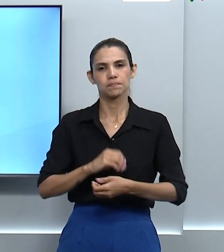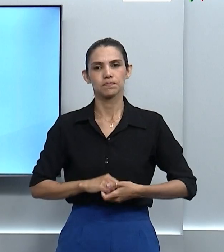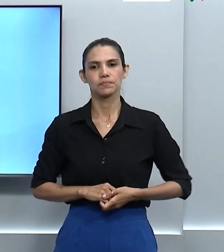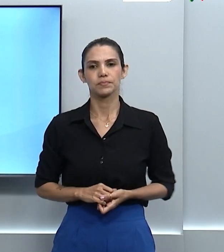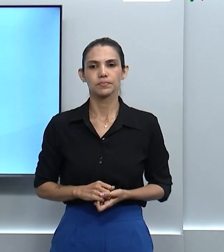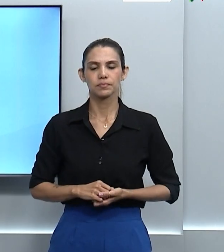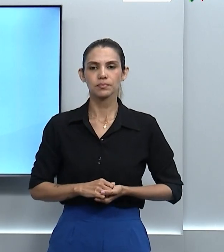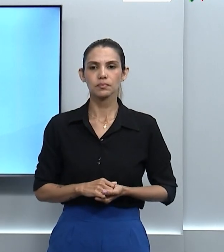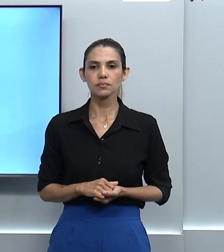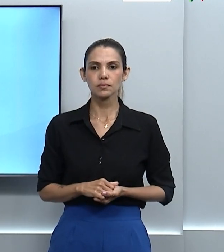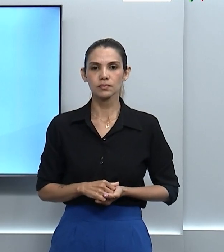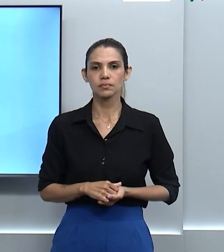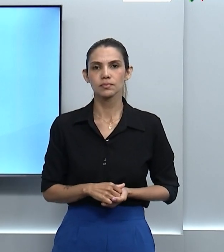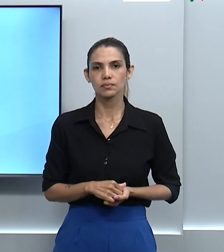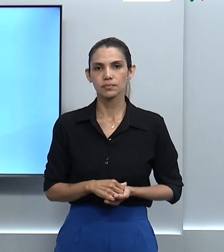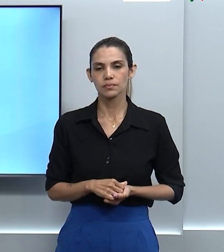momento.